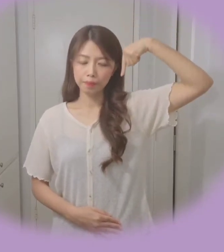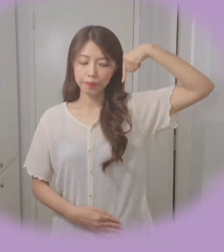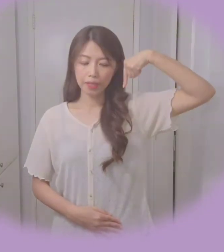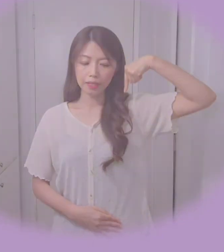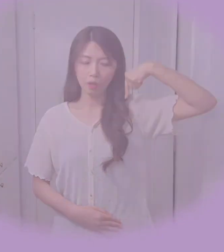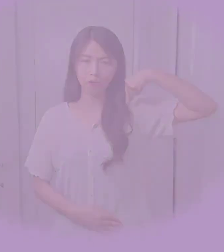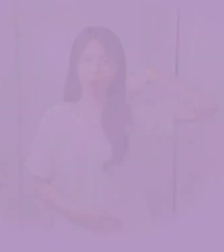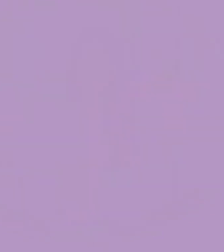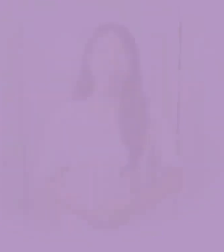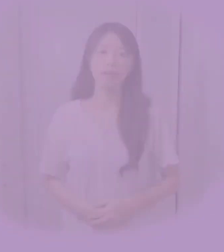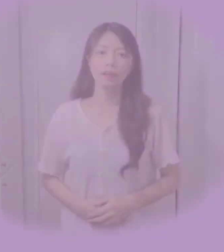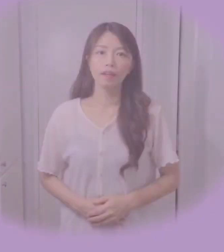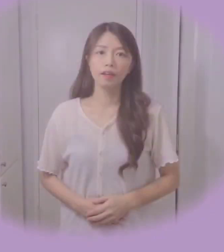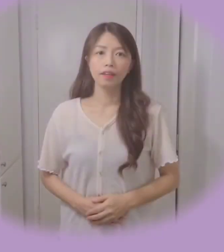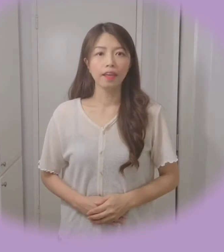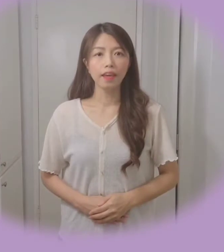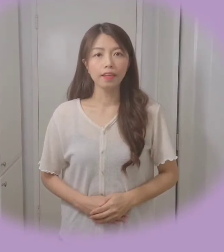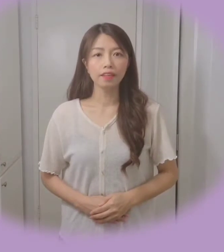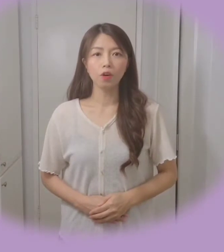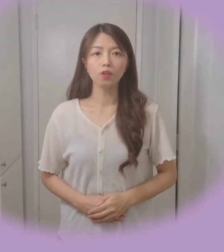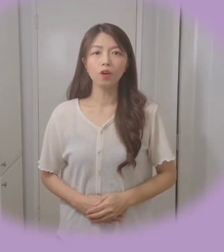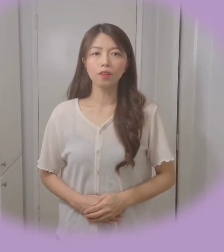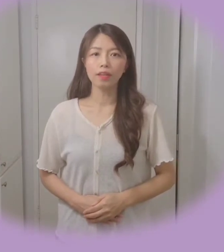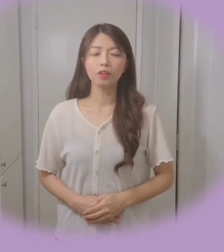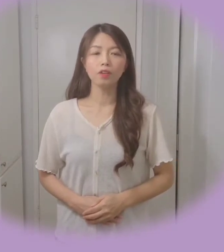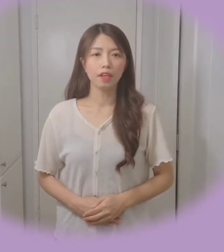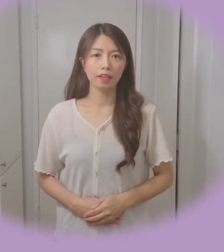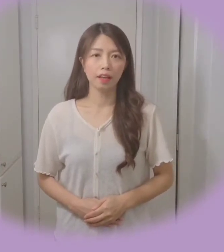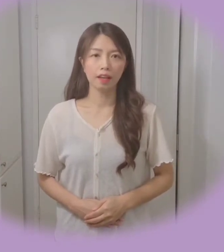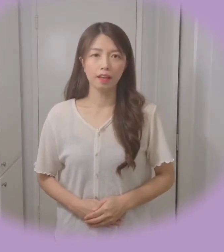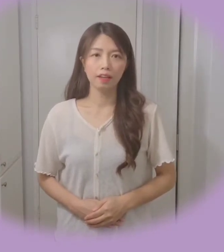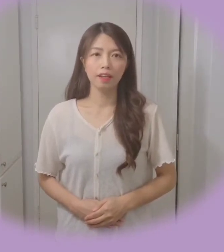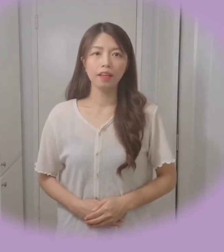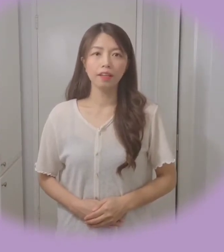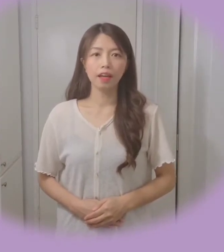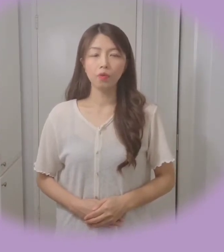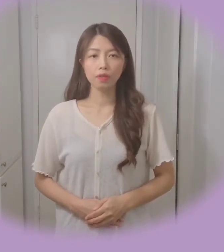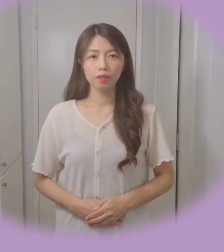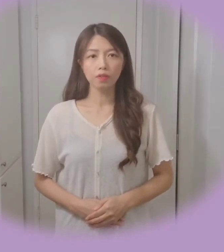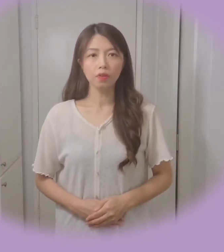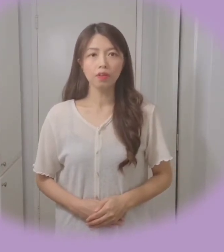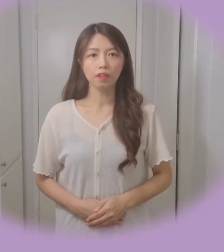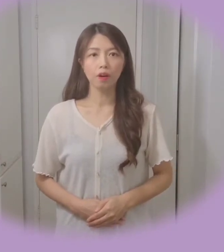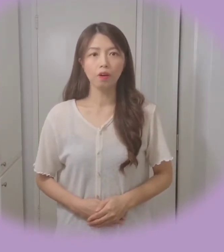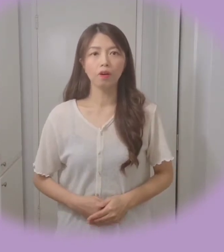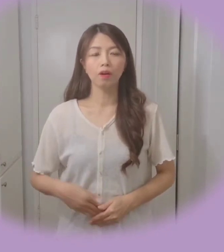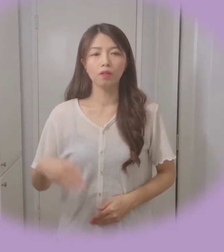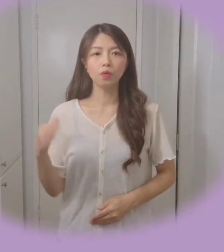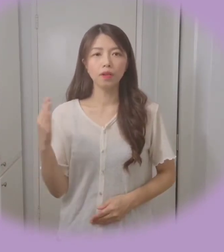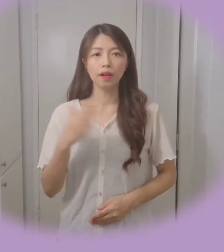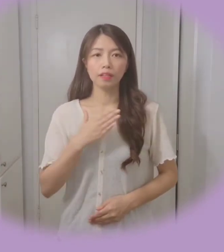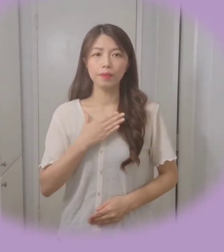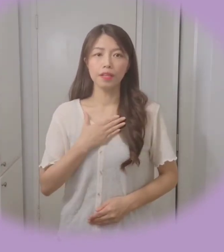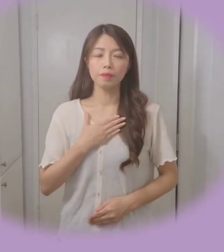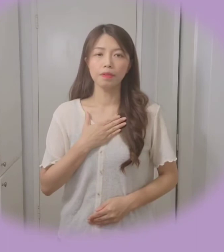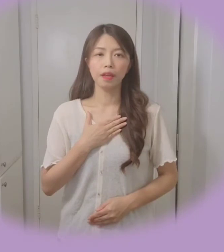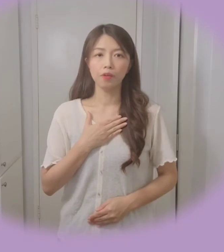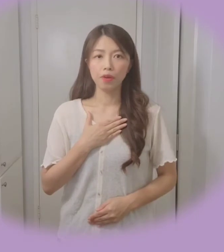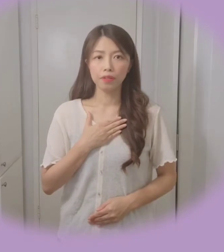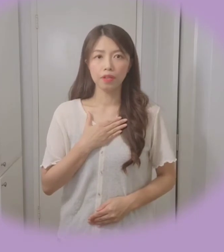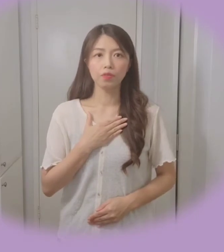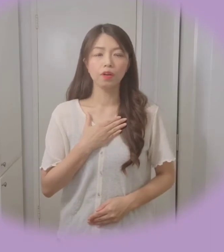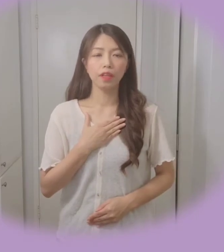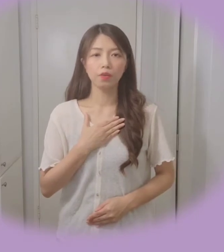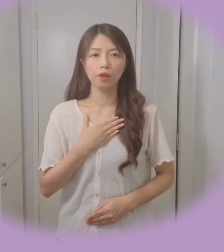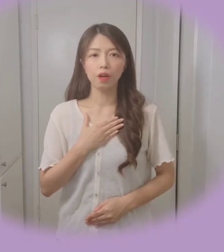느낌, 기척이. 내게는 전혀 낯설지 않아. 일단 나라고 한 뜻의 수어는요. 손을 가슴에 대시면